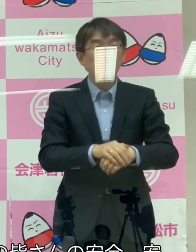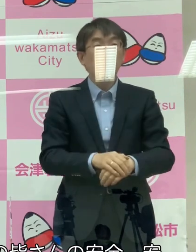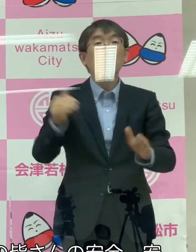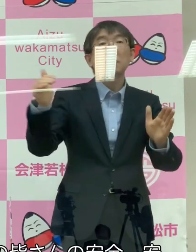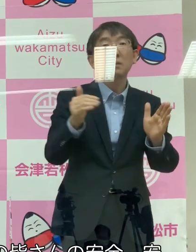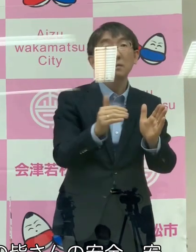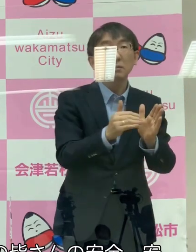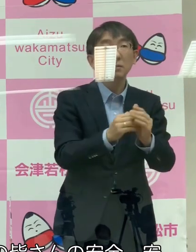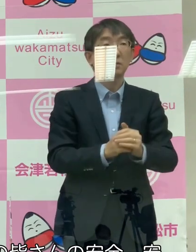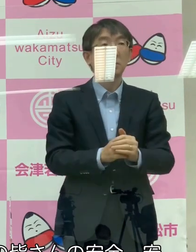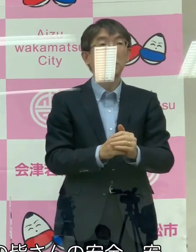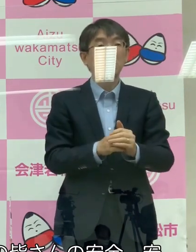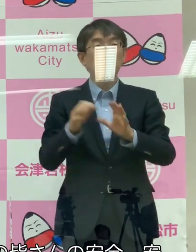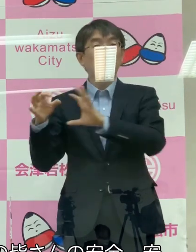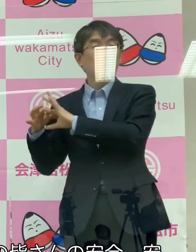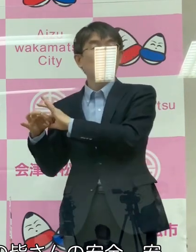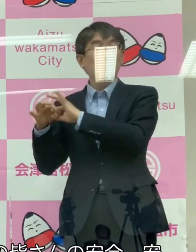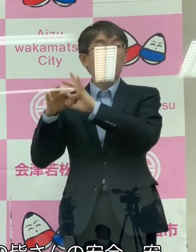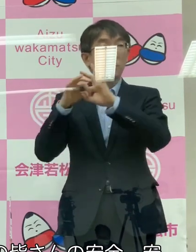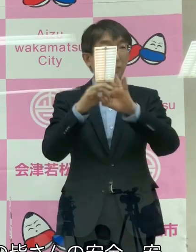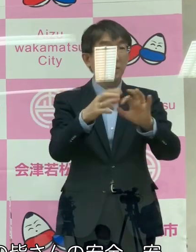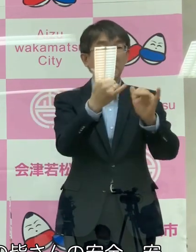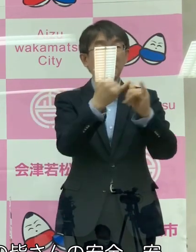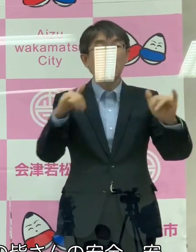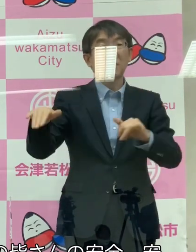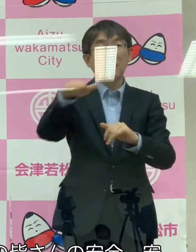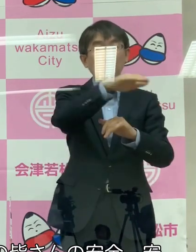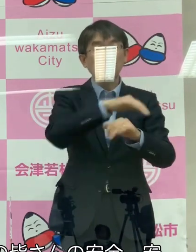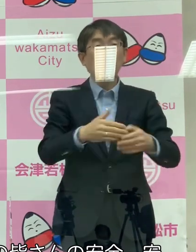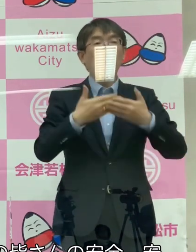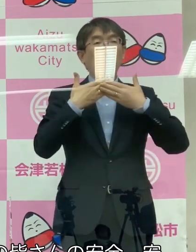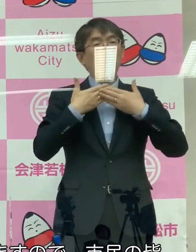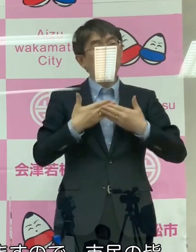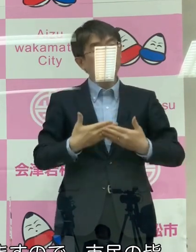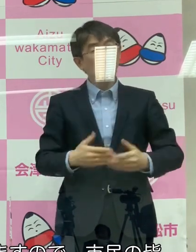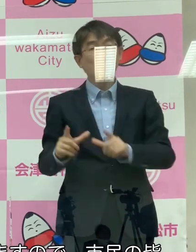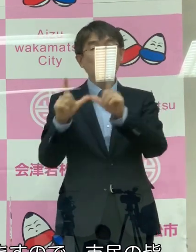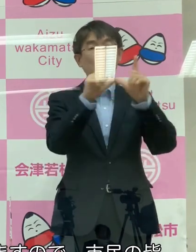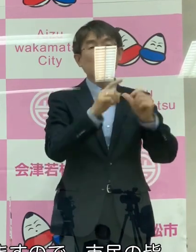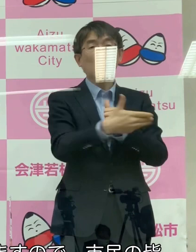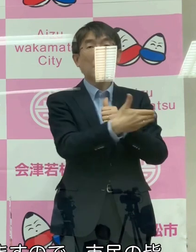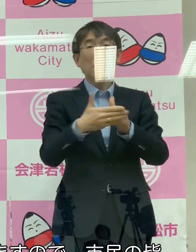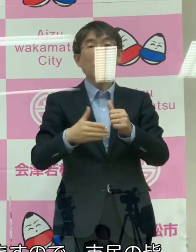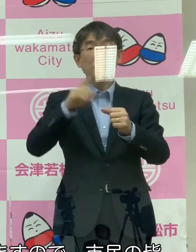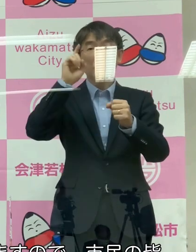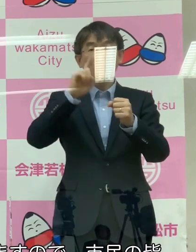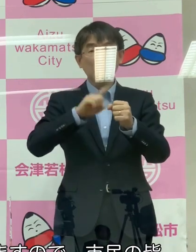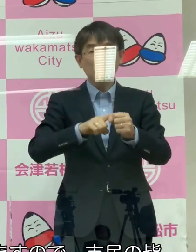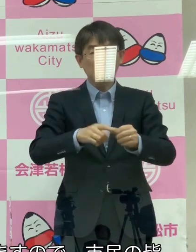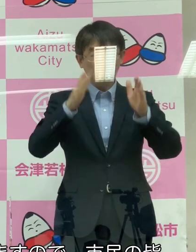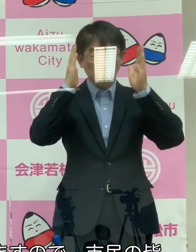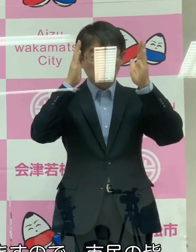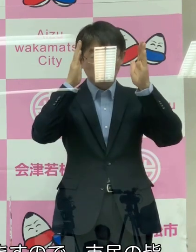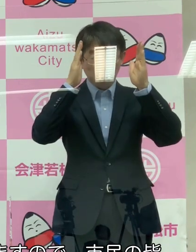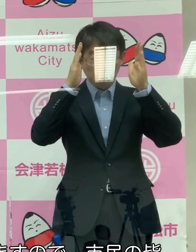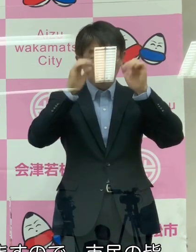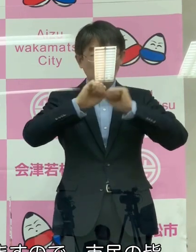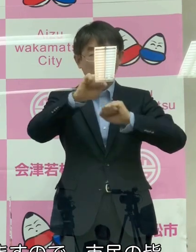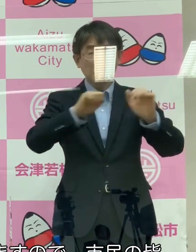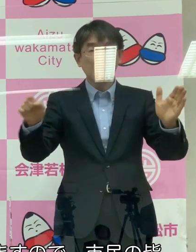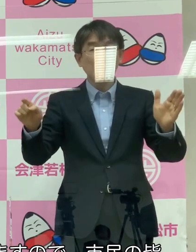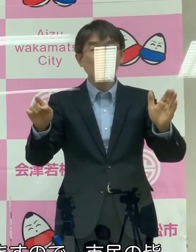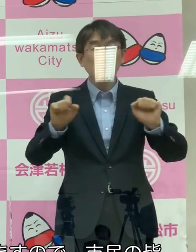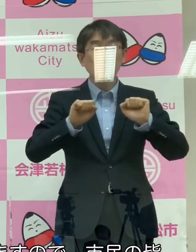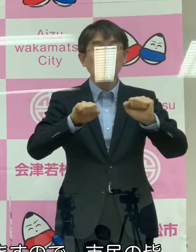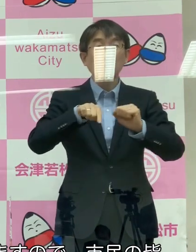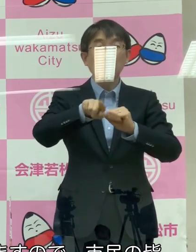後に、引き続き市民の皆様の安全安心な暮らしを守るために全力で取り組んでまいりますので、市